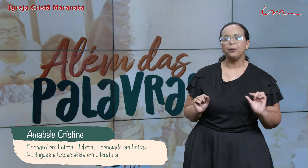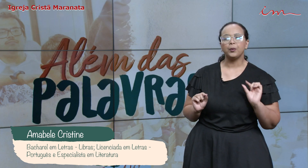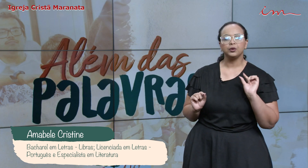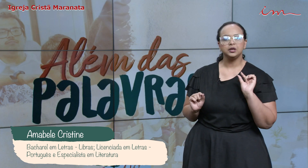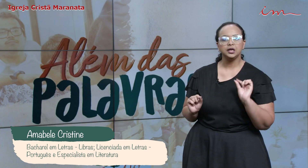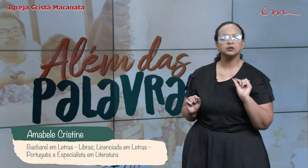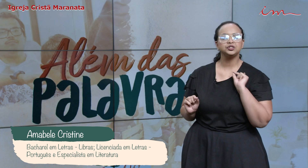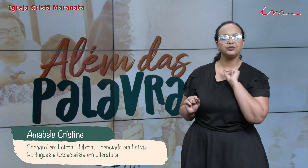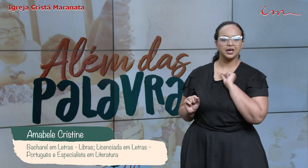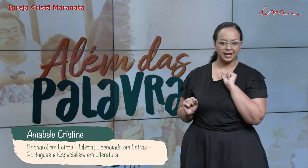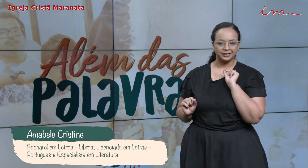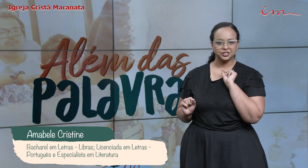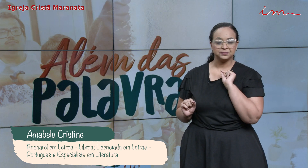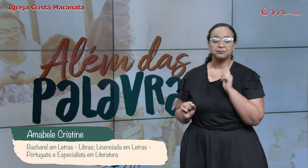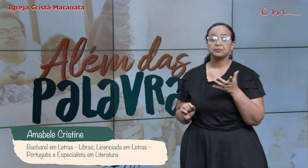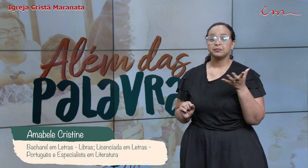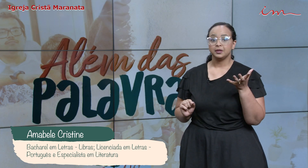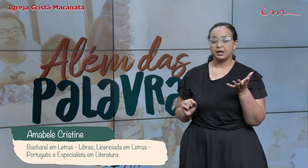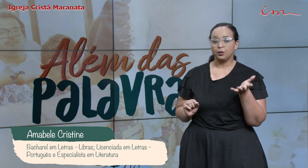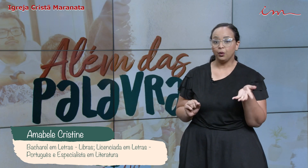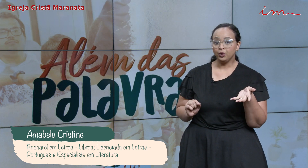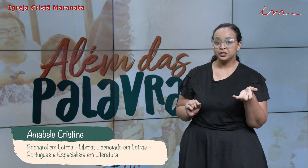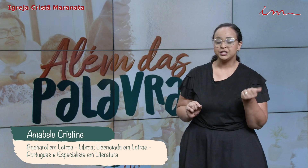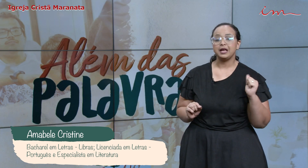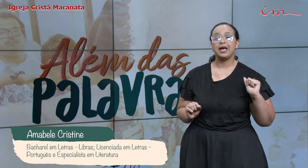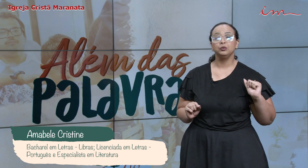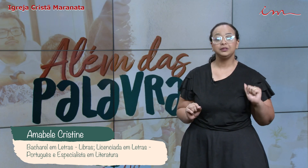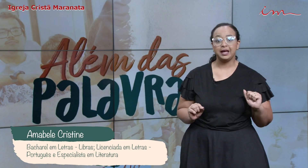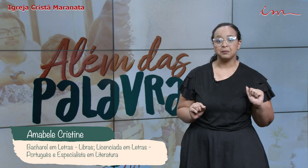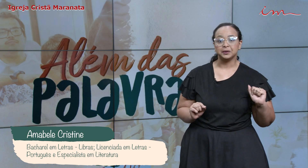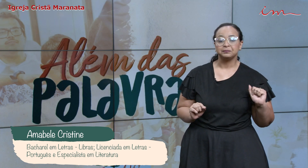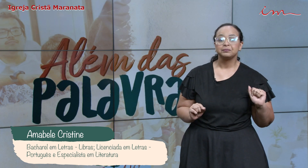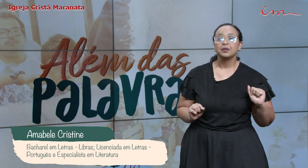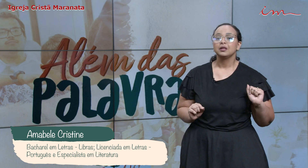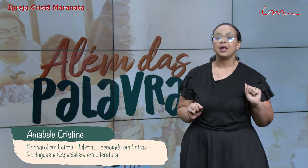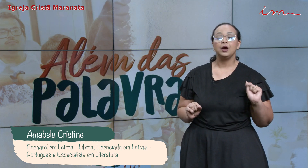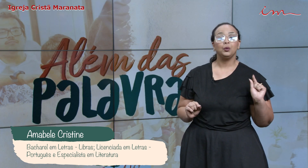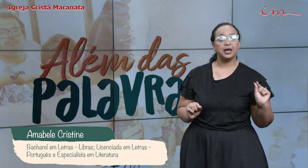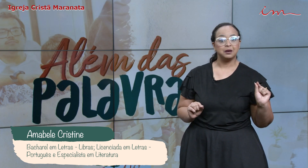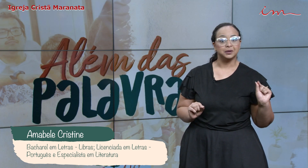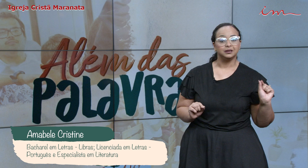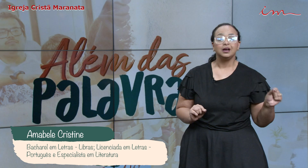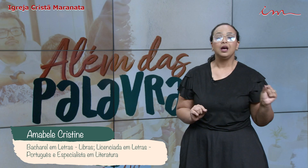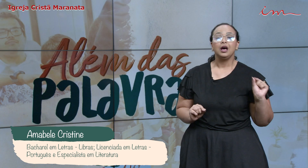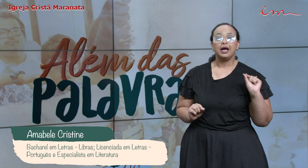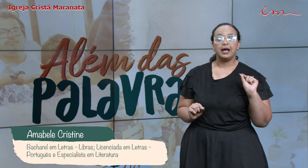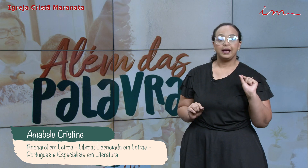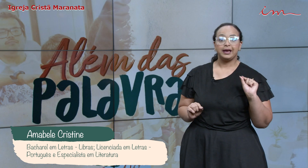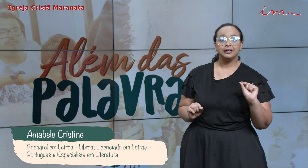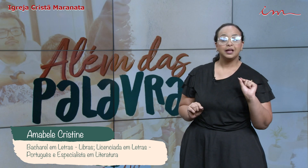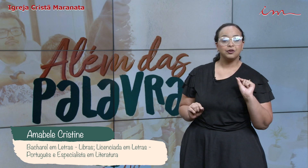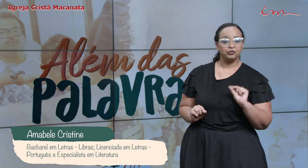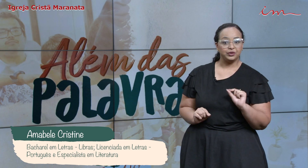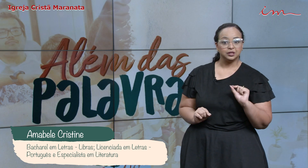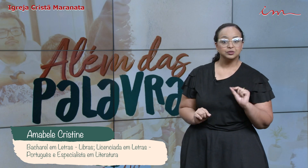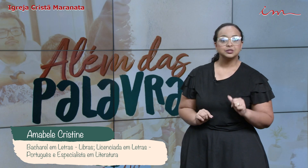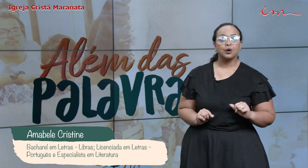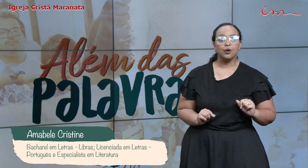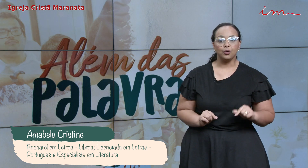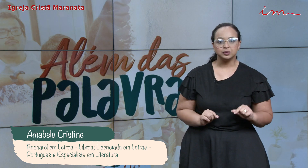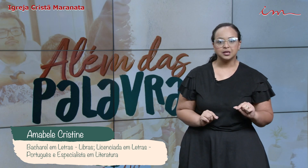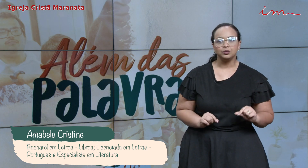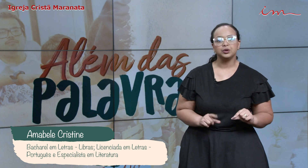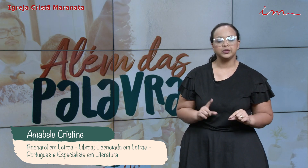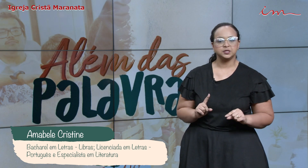ver que é um pouquinho diferente. Hoje é o tema é o lema: quem tem